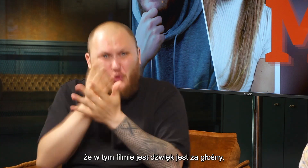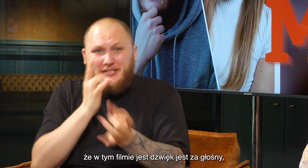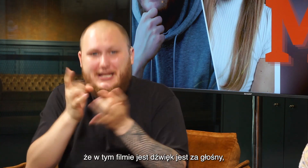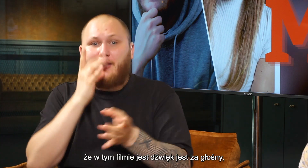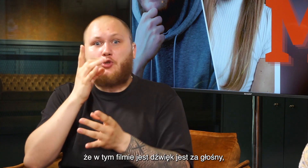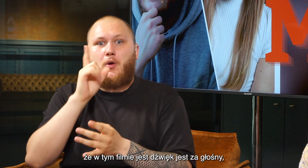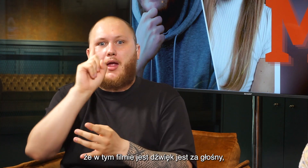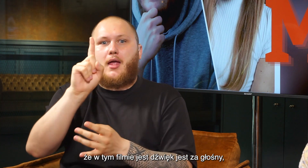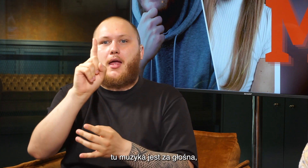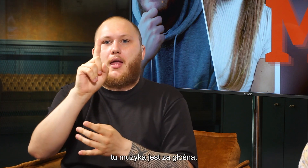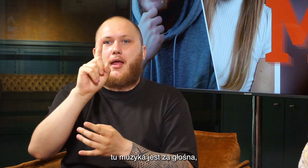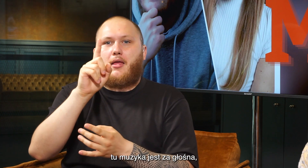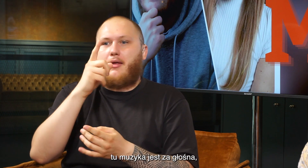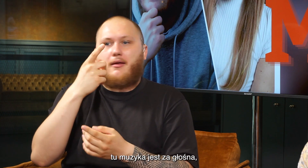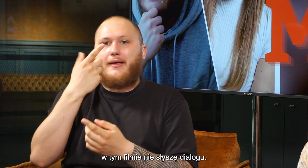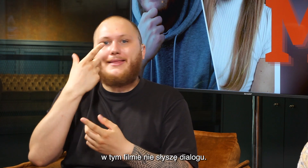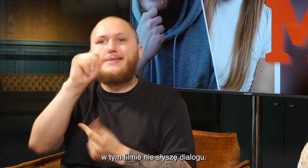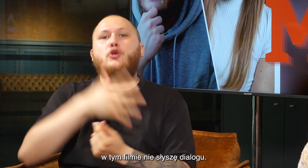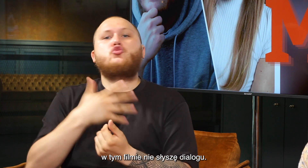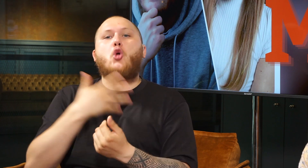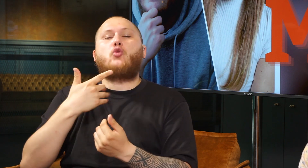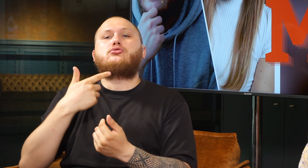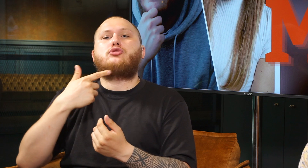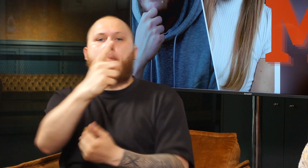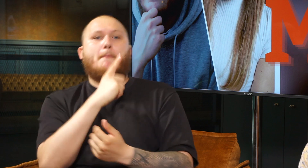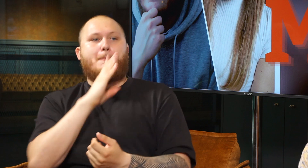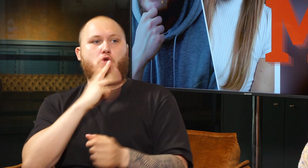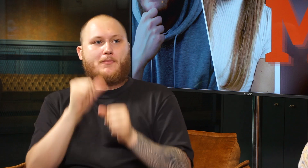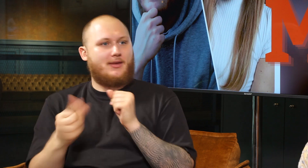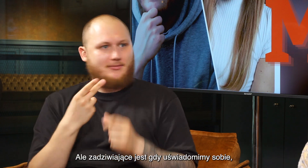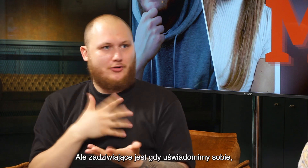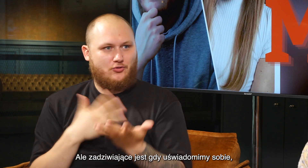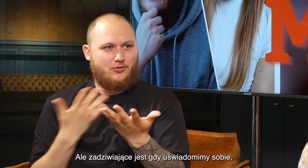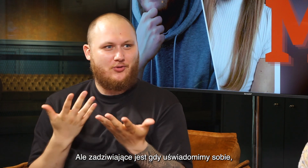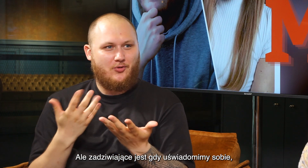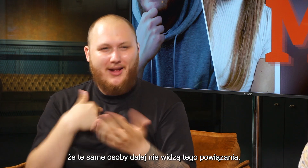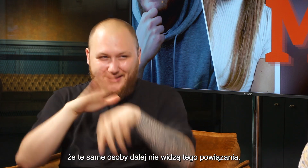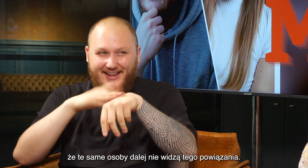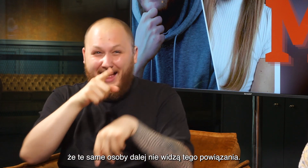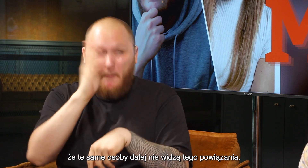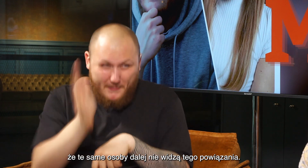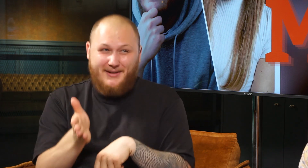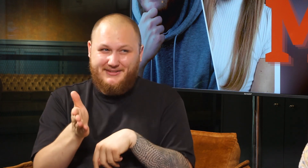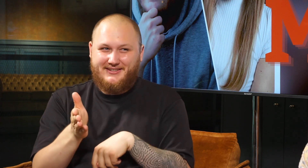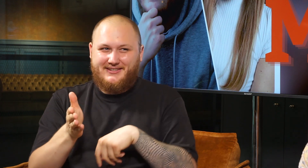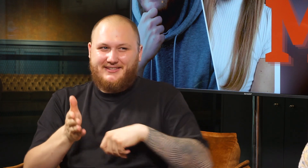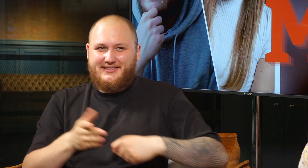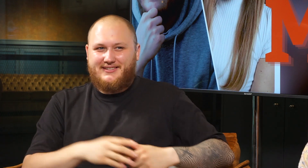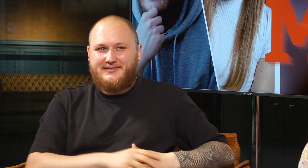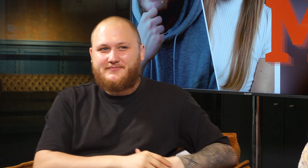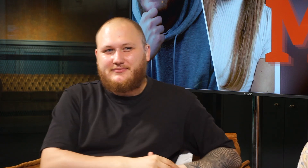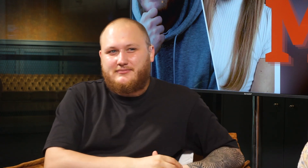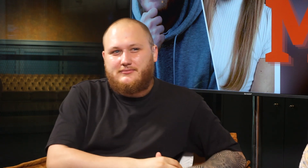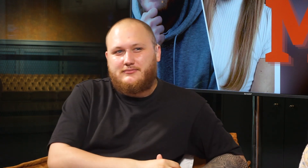ten film jest za głośny, tu muzyka jest za głośna, ten film nie słyszy dialogu. Ale zadziwiające jest to, że te same osoby dalej jakby